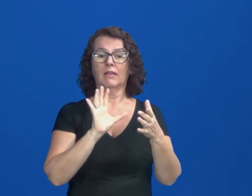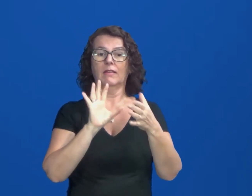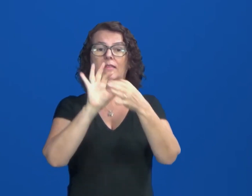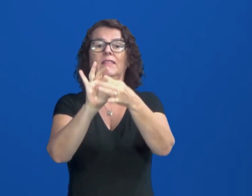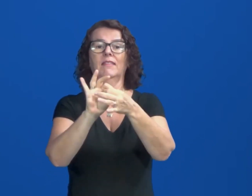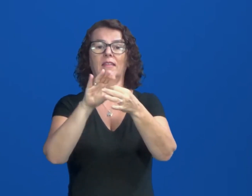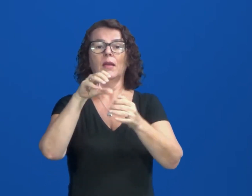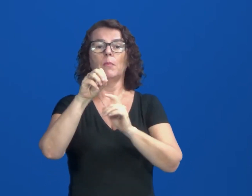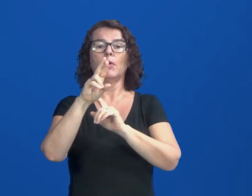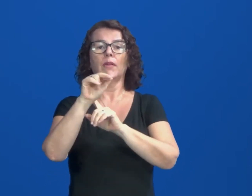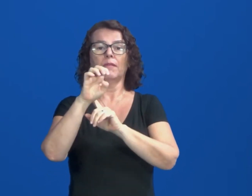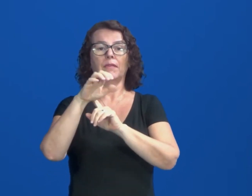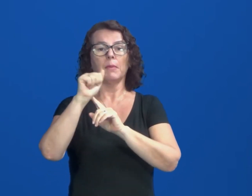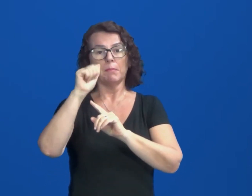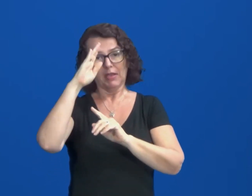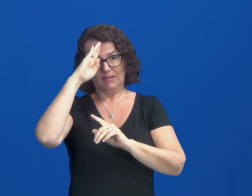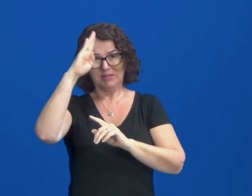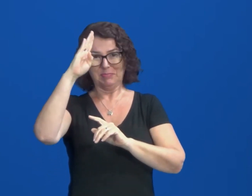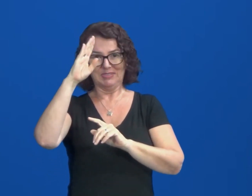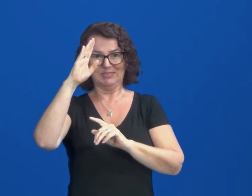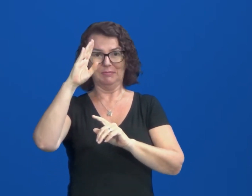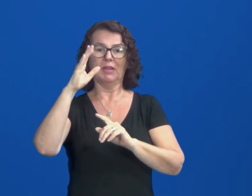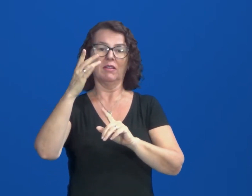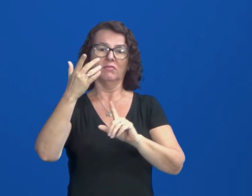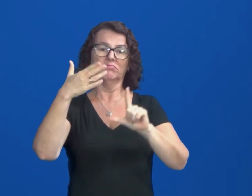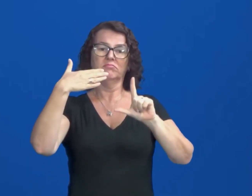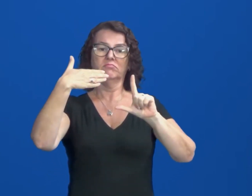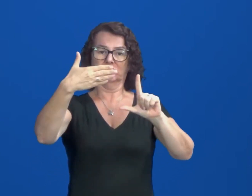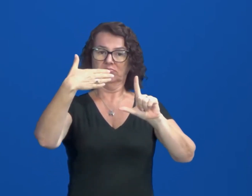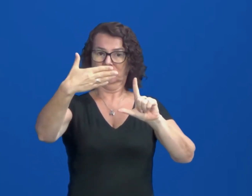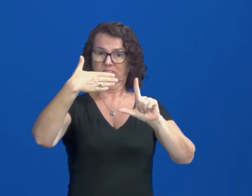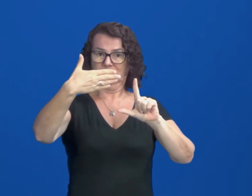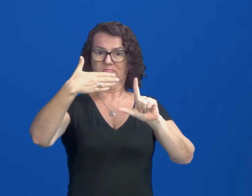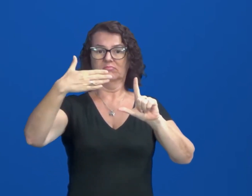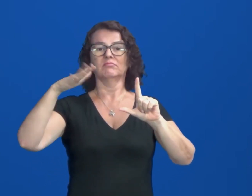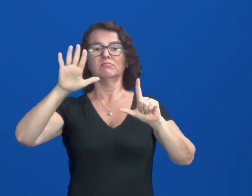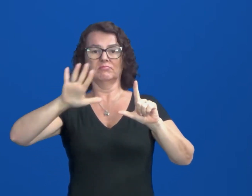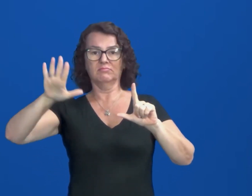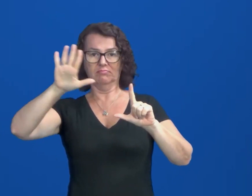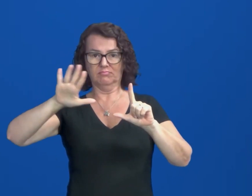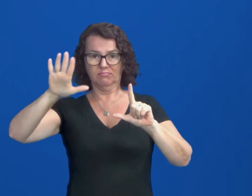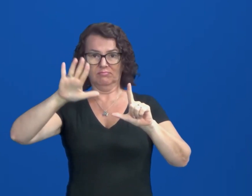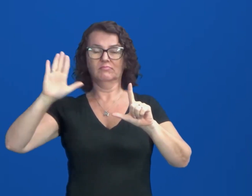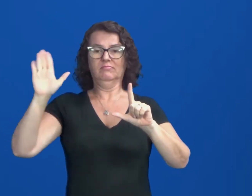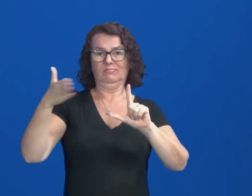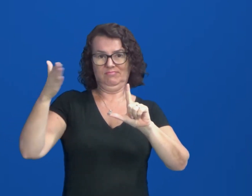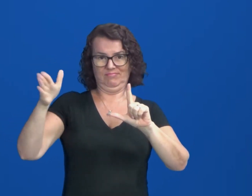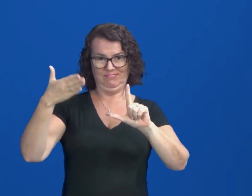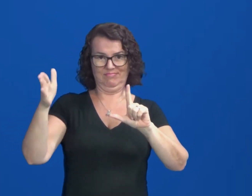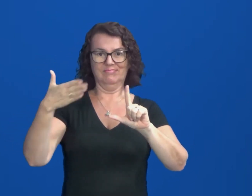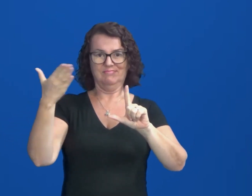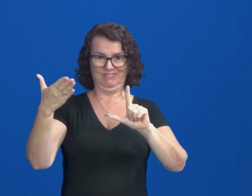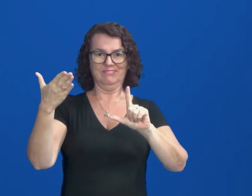um morfema raiz, é um morfema principal que produz os sinais de videoconferência,